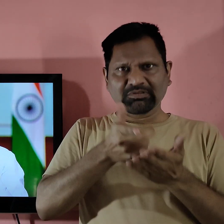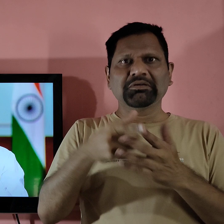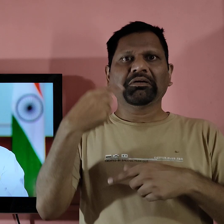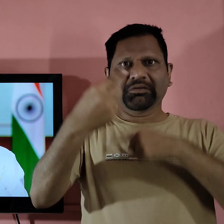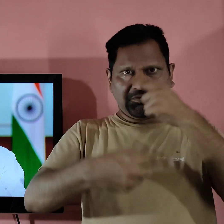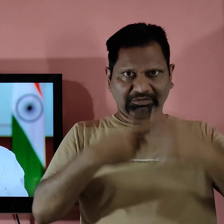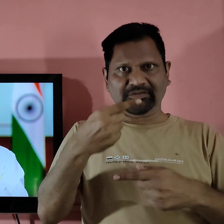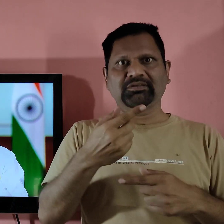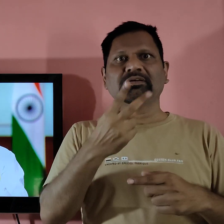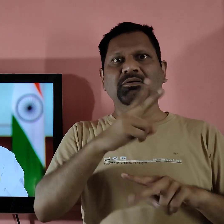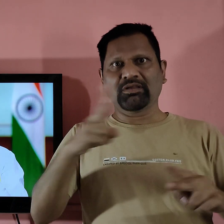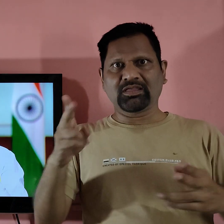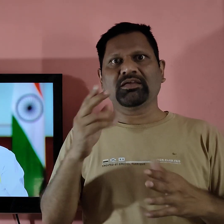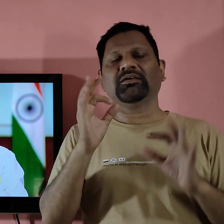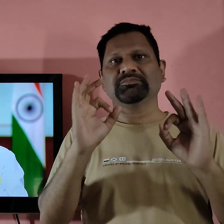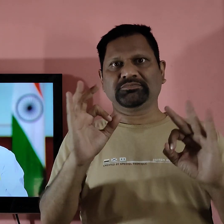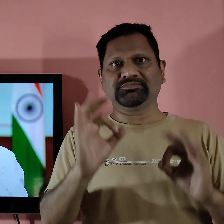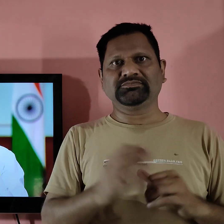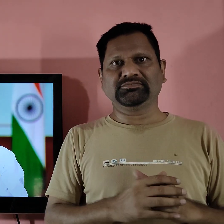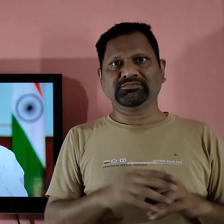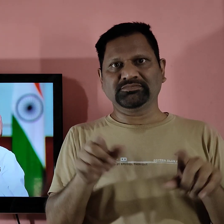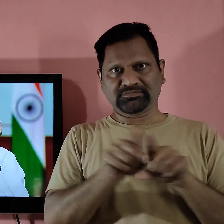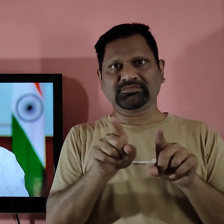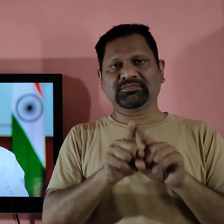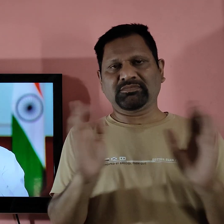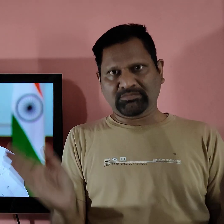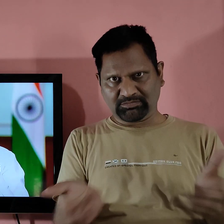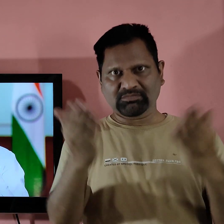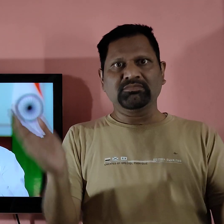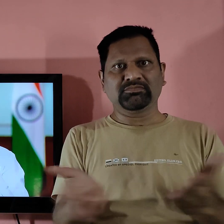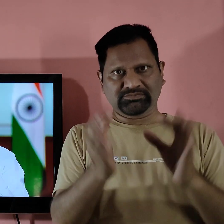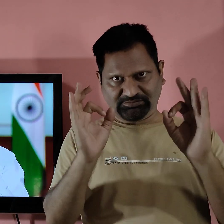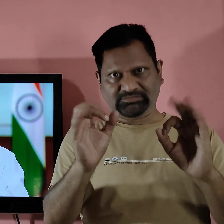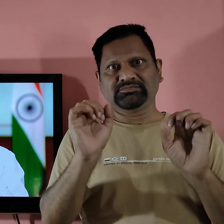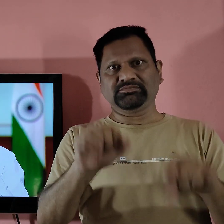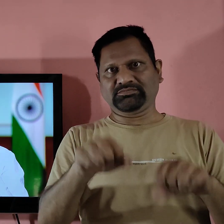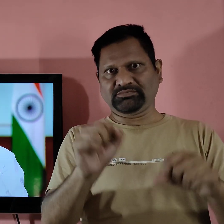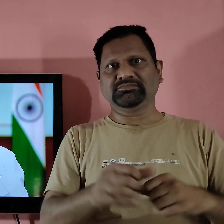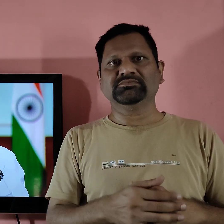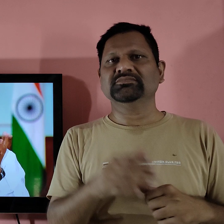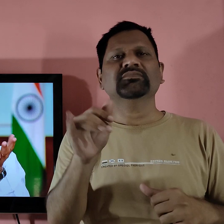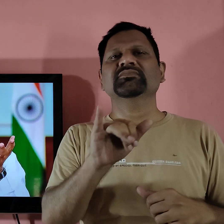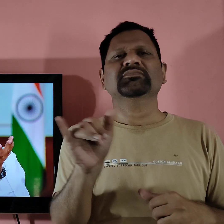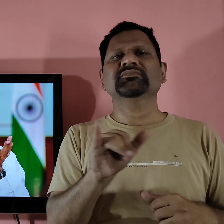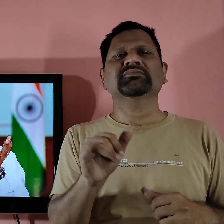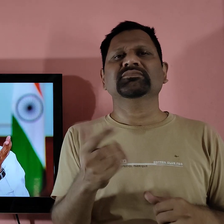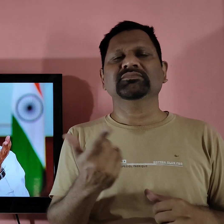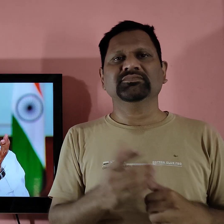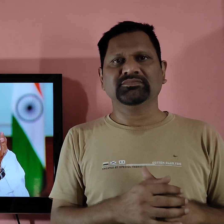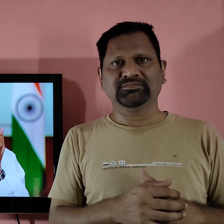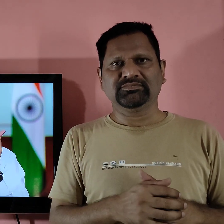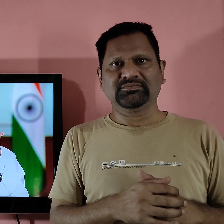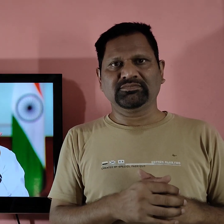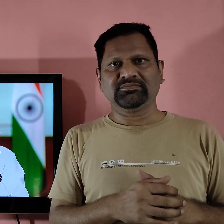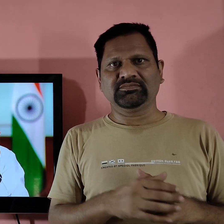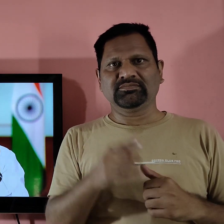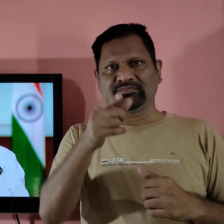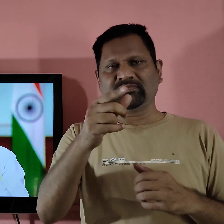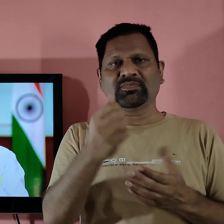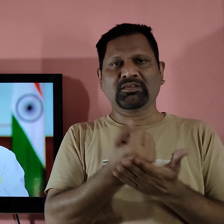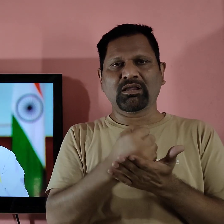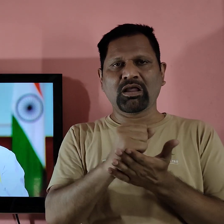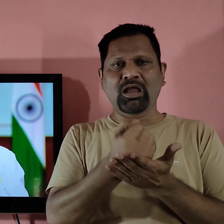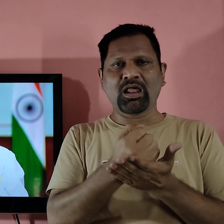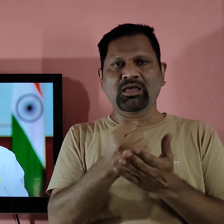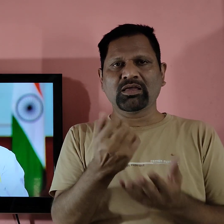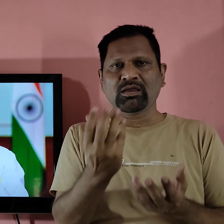हैं जिनको हमें प्रोत्साहित करना है। जैसे हमारे यहाँ आयुर्वेदिक